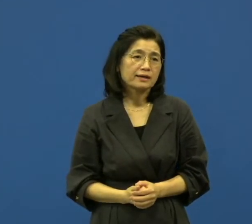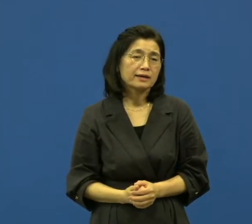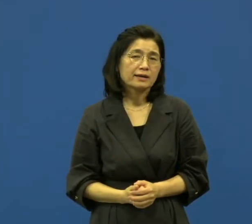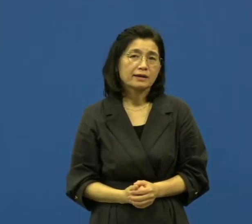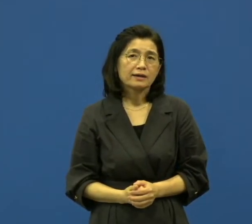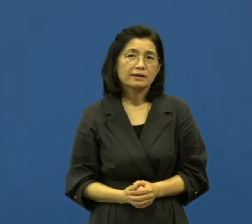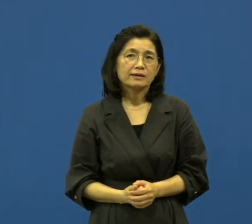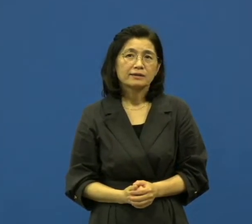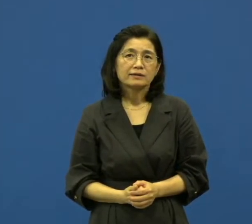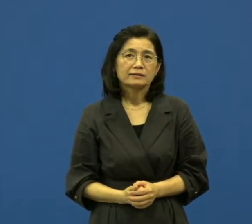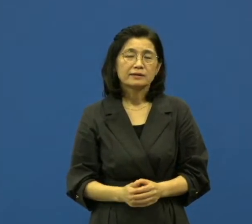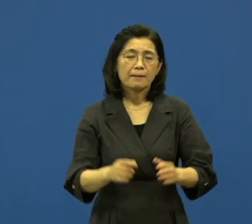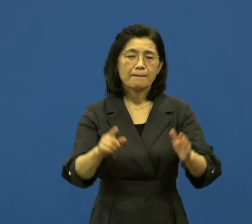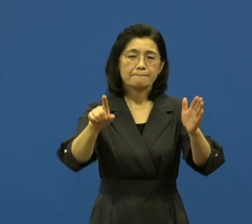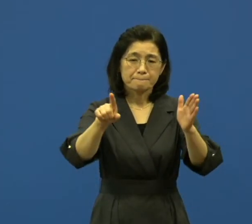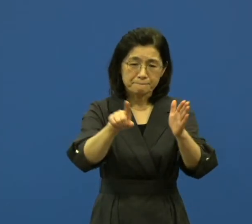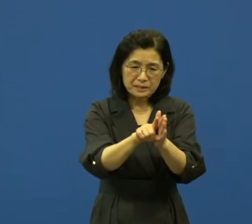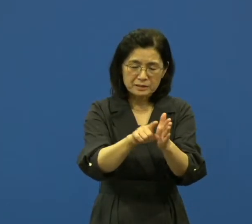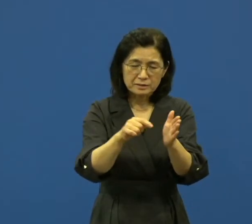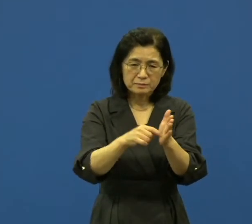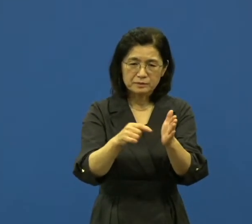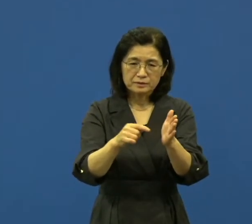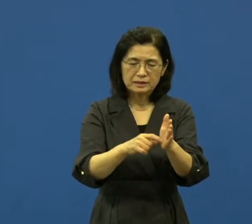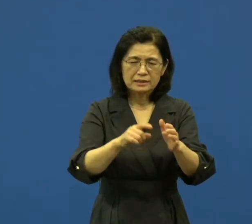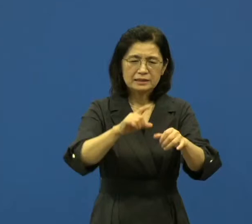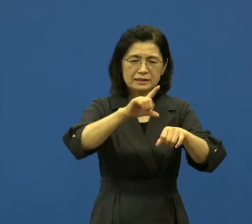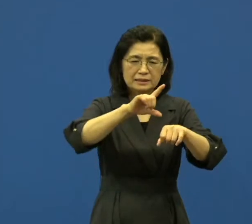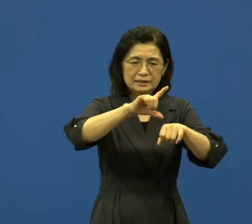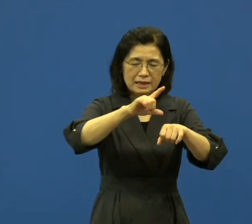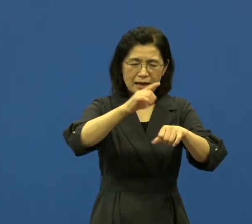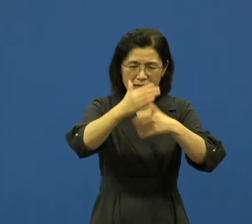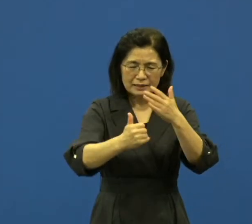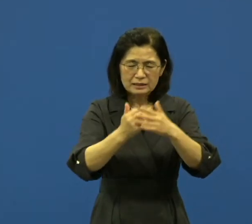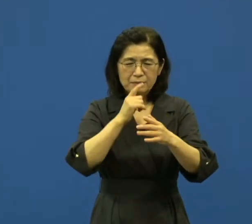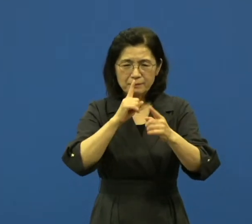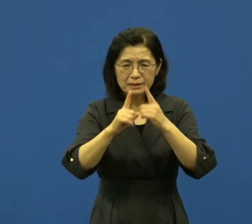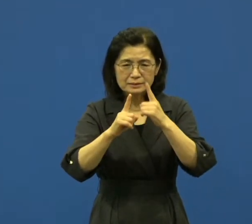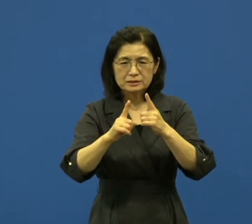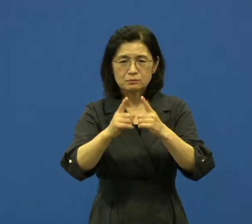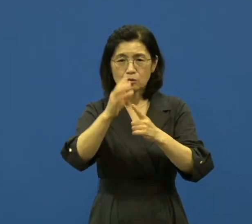숱한 세월을 동안 하나님의 말씀을 경험합니다.